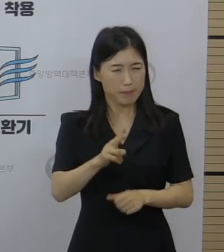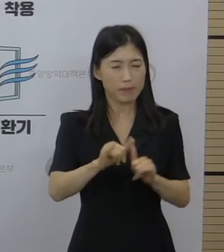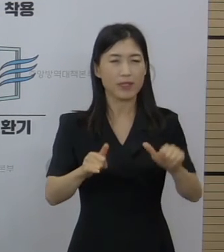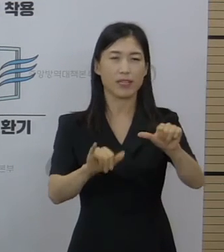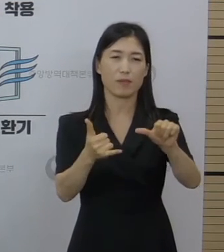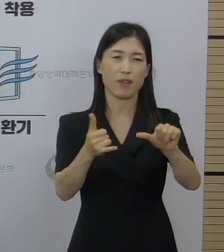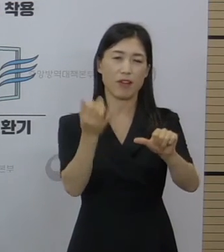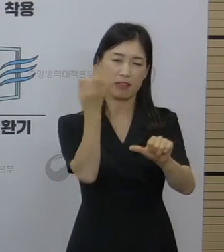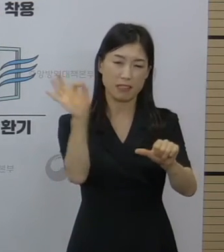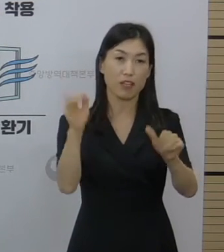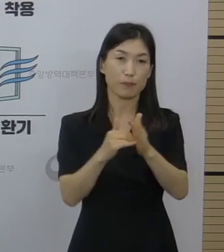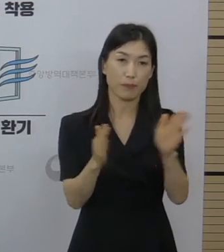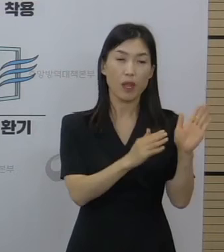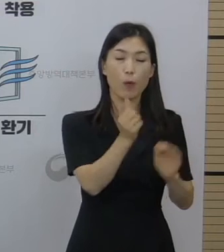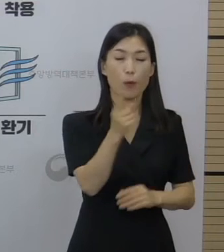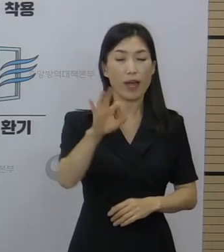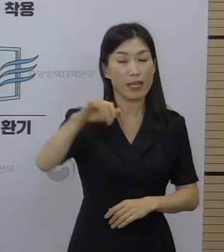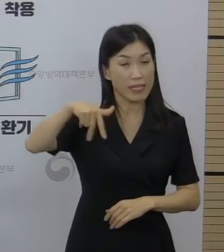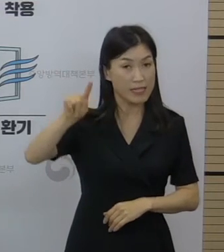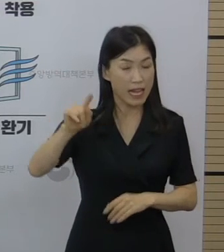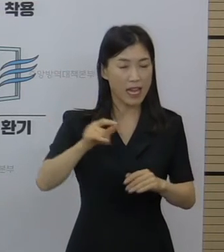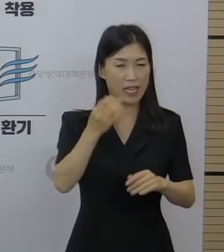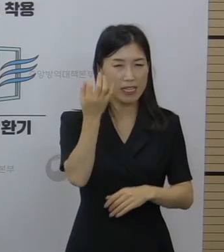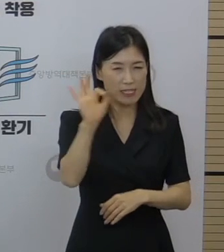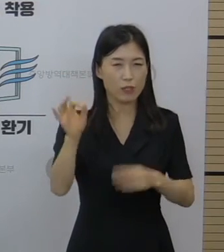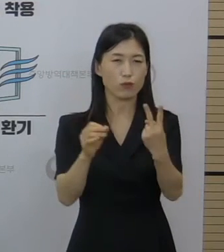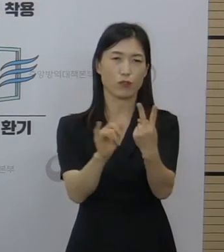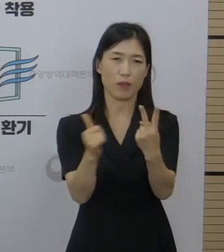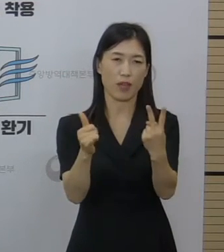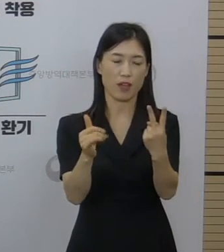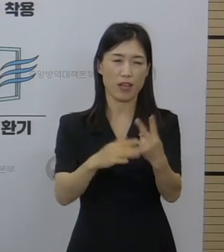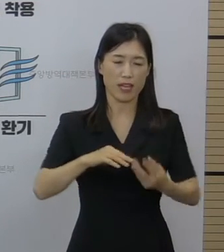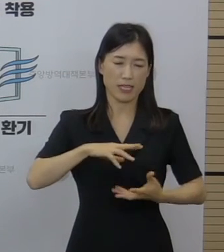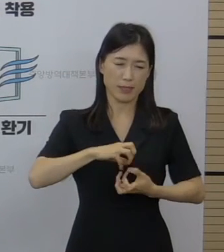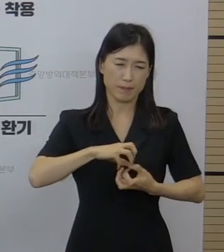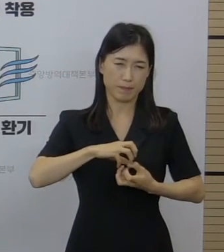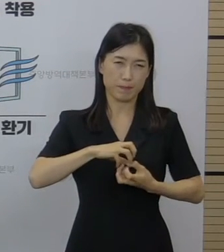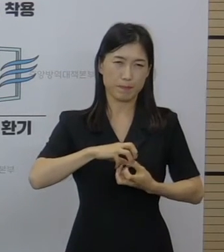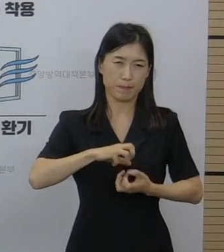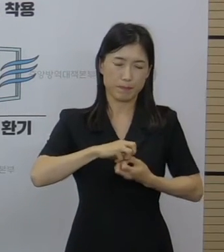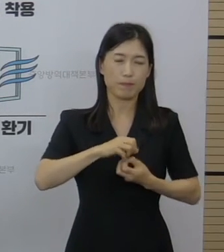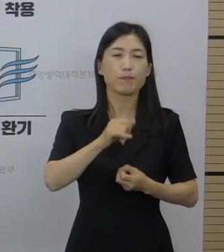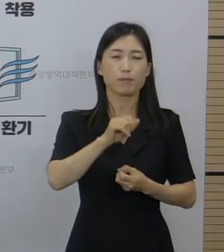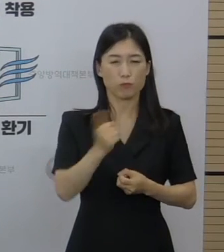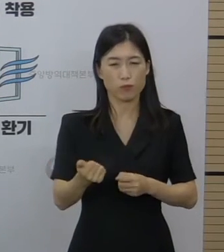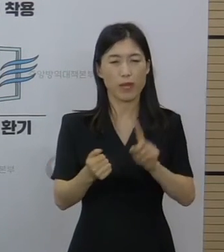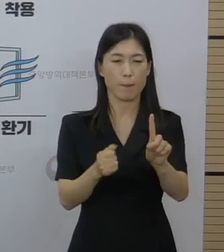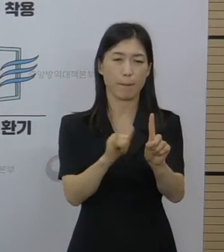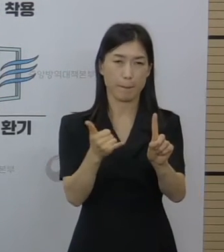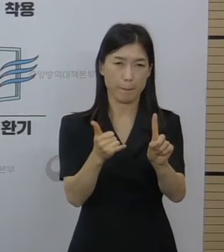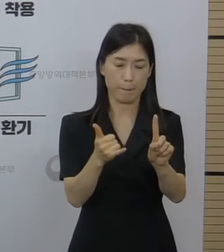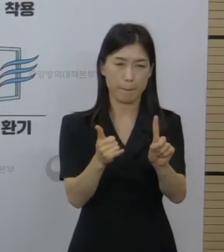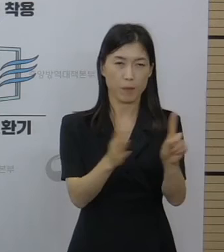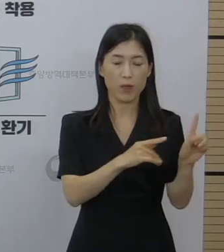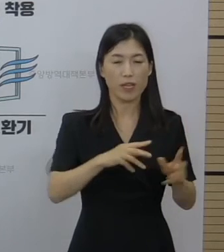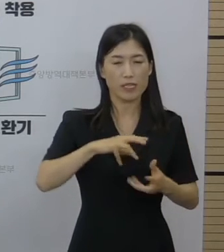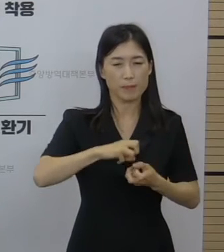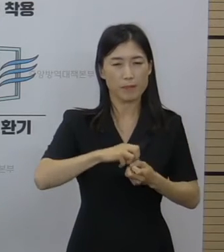되었습니다. 화이자 백신은 2건이 인정이 돼서 심근염 사망 사례 1건과